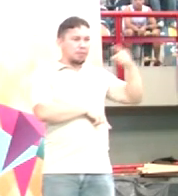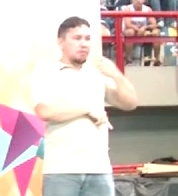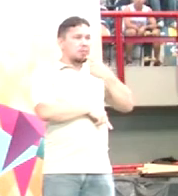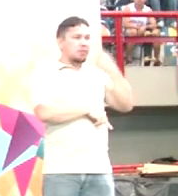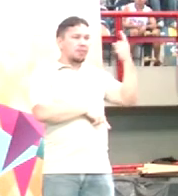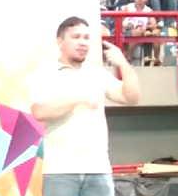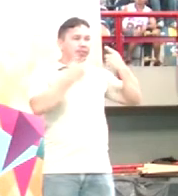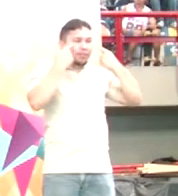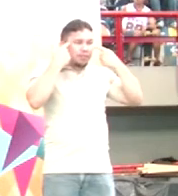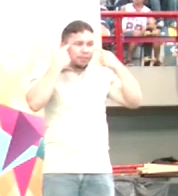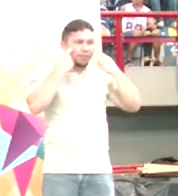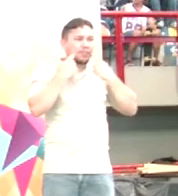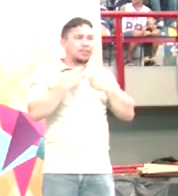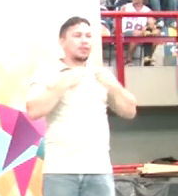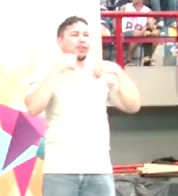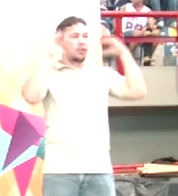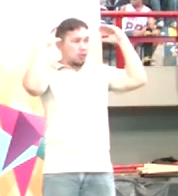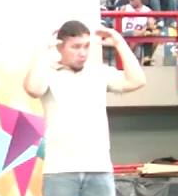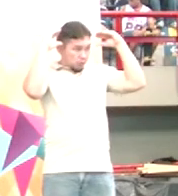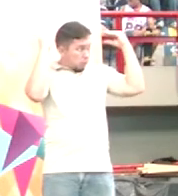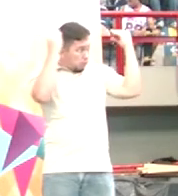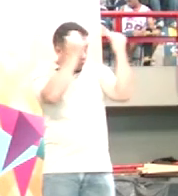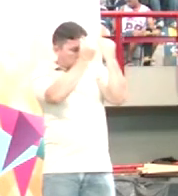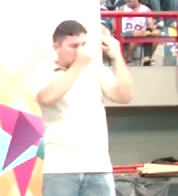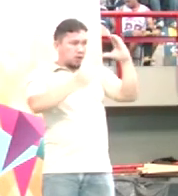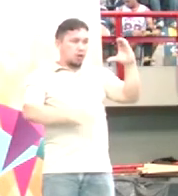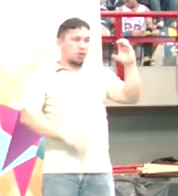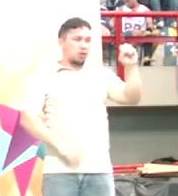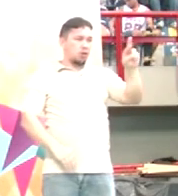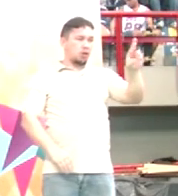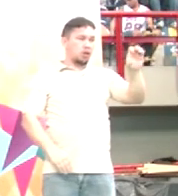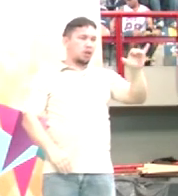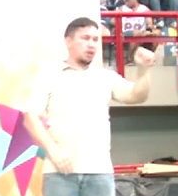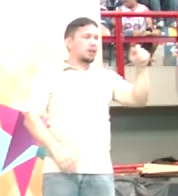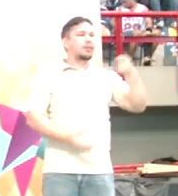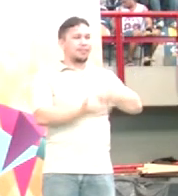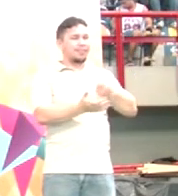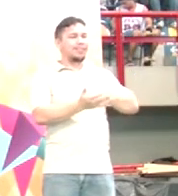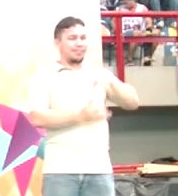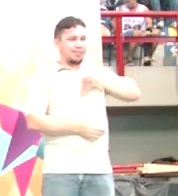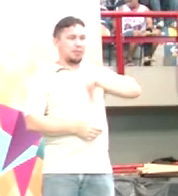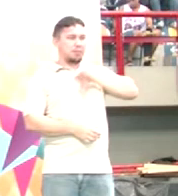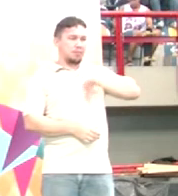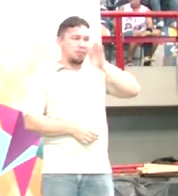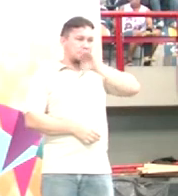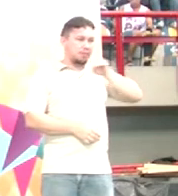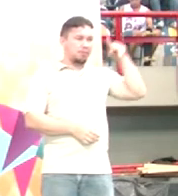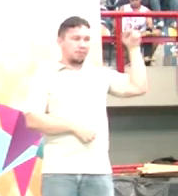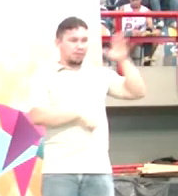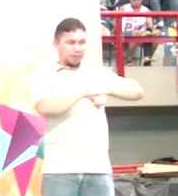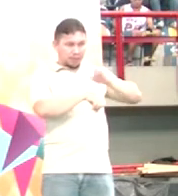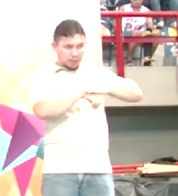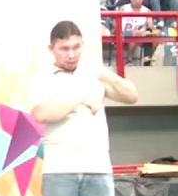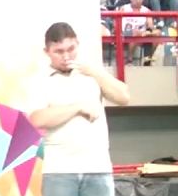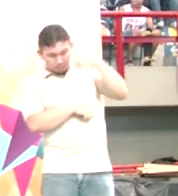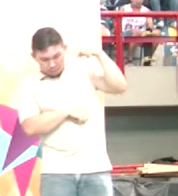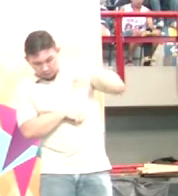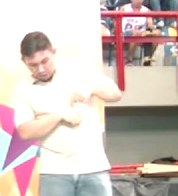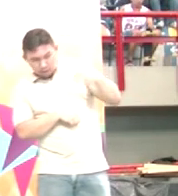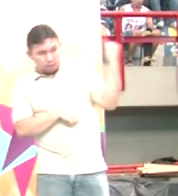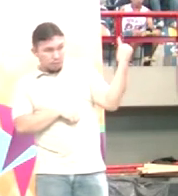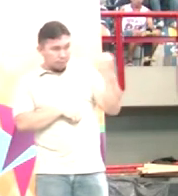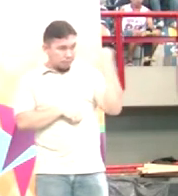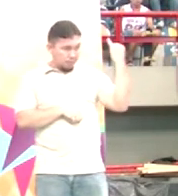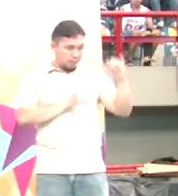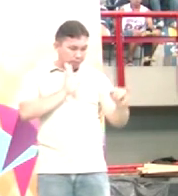os chineses, coreanos que estão vindo trabalhar aprendam a nossa língua. Então, na sua opinião, a nossa língua